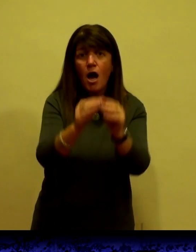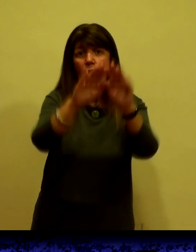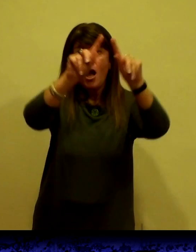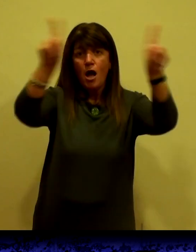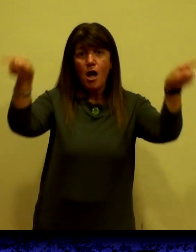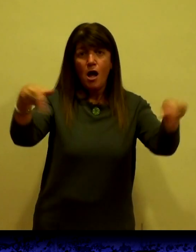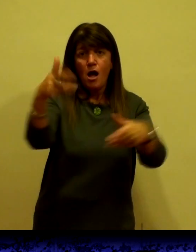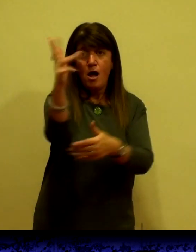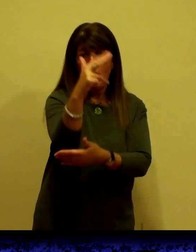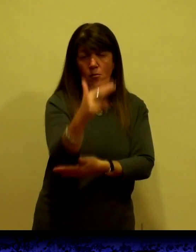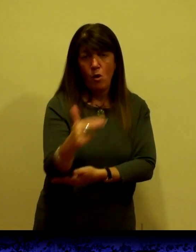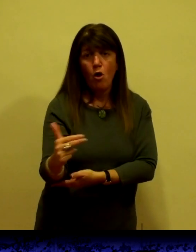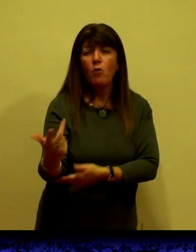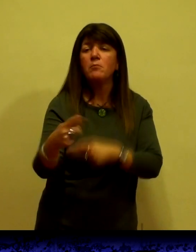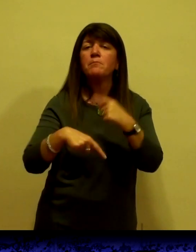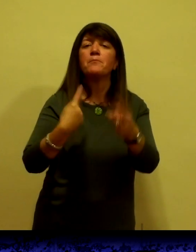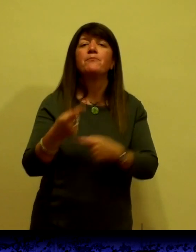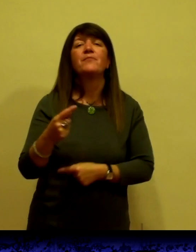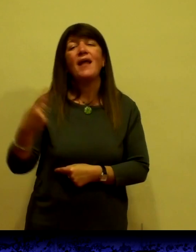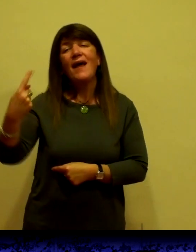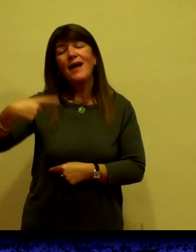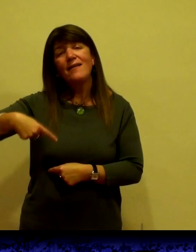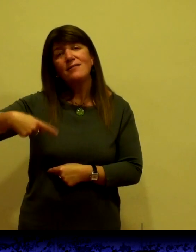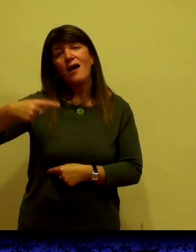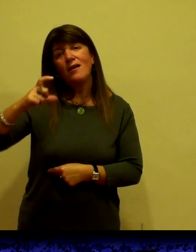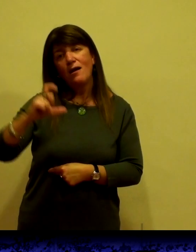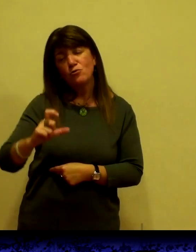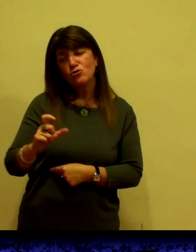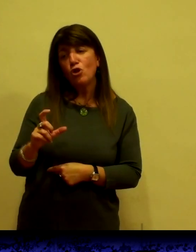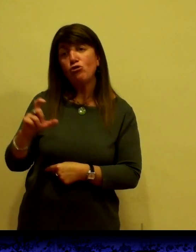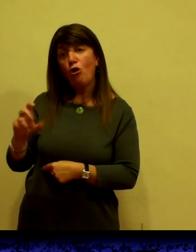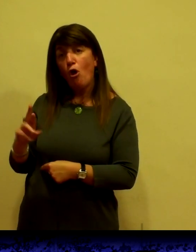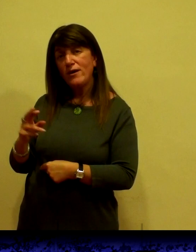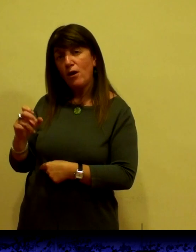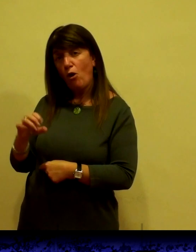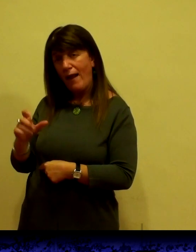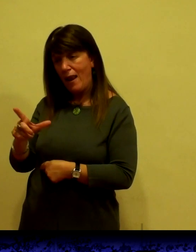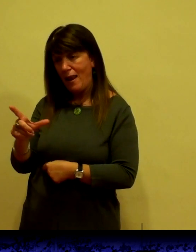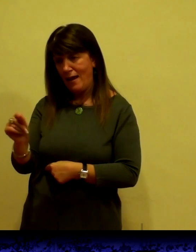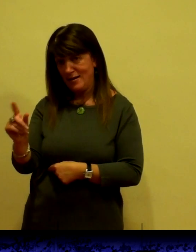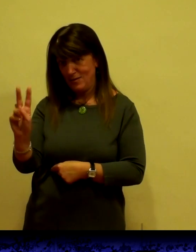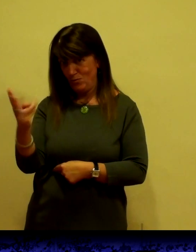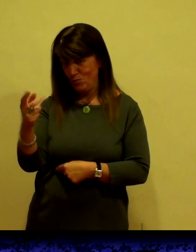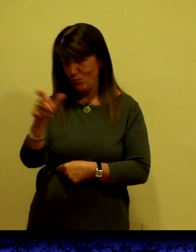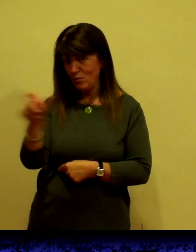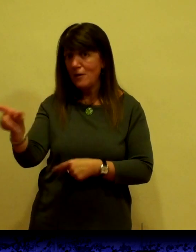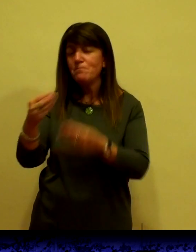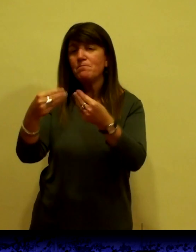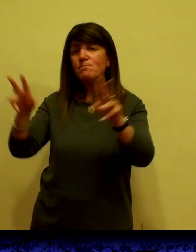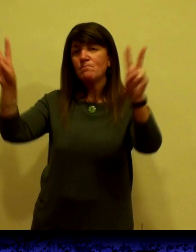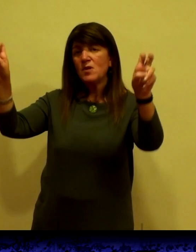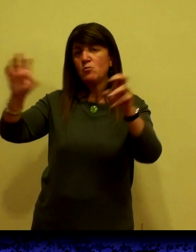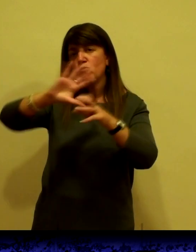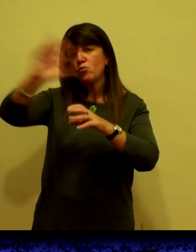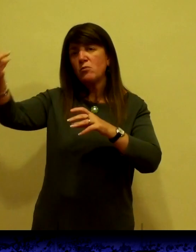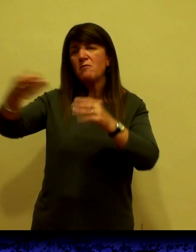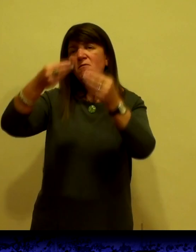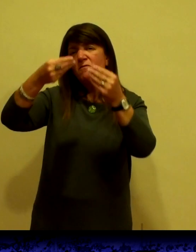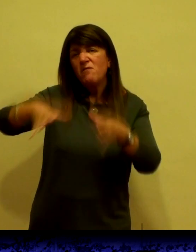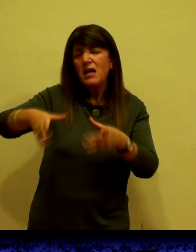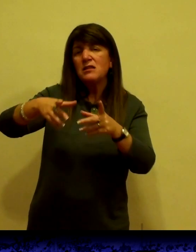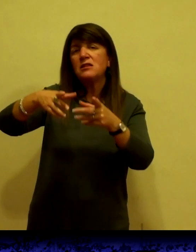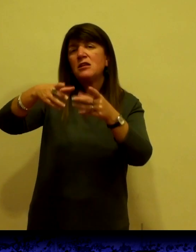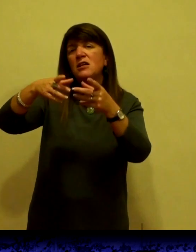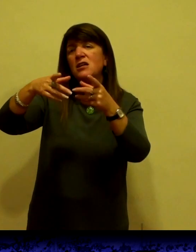quest'opera. Gaetano Carusotto e Corina Elena Coal hanno realizzato Tempi fatti e disfatti,